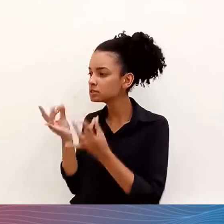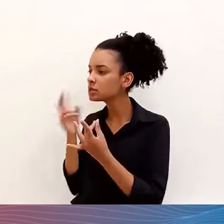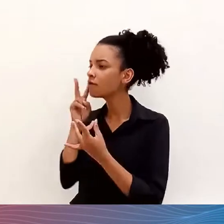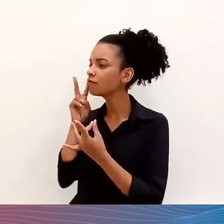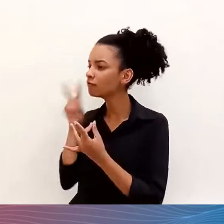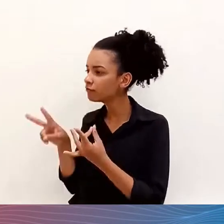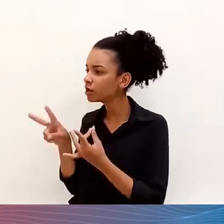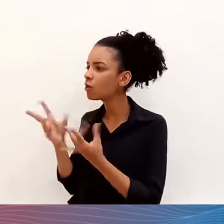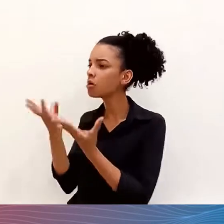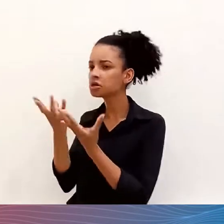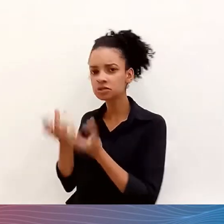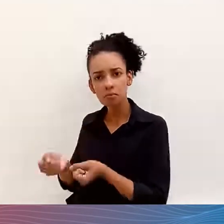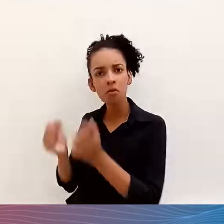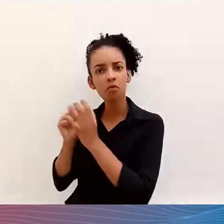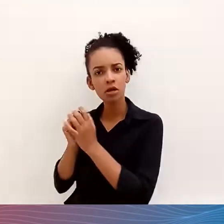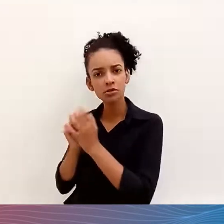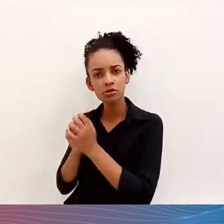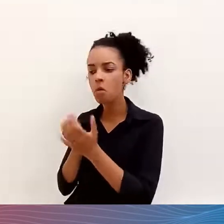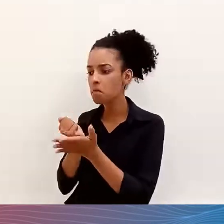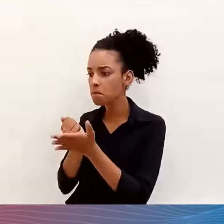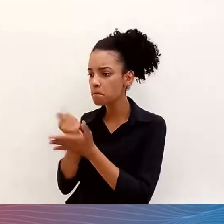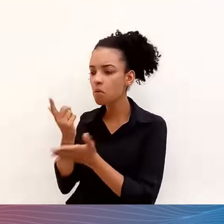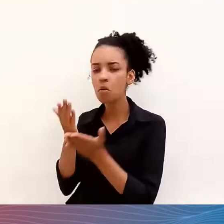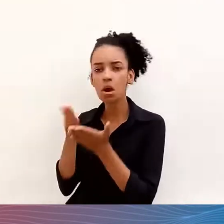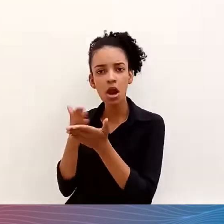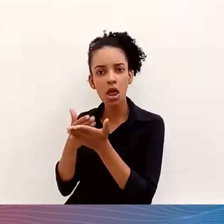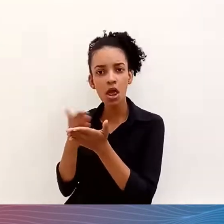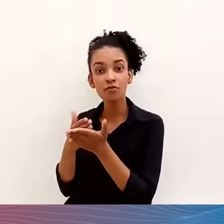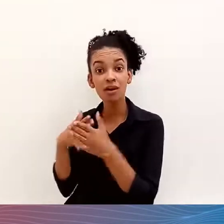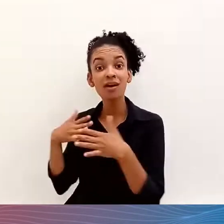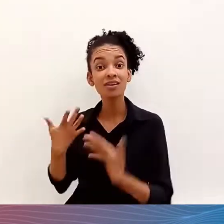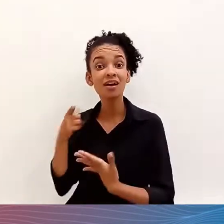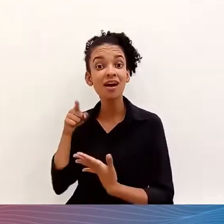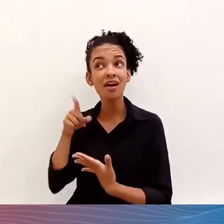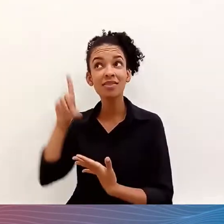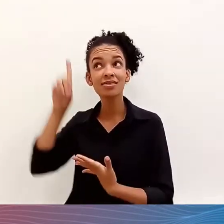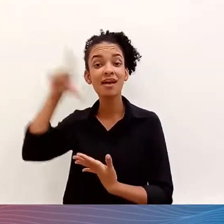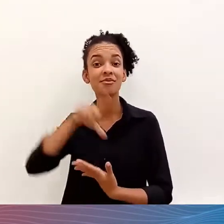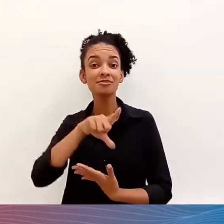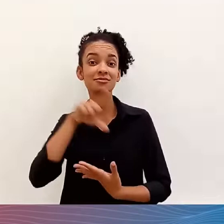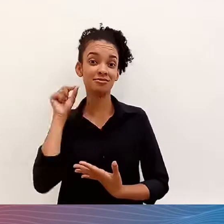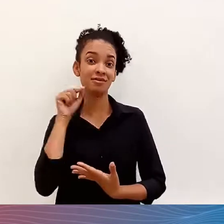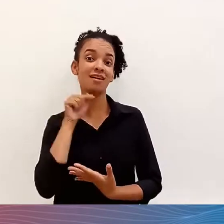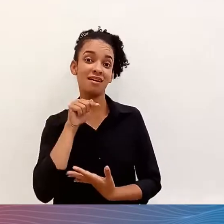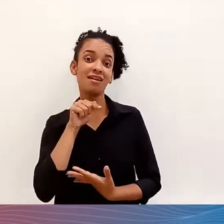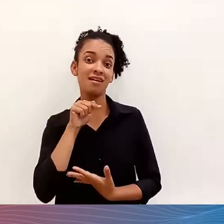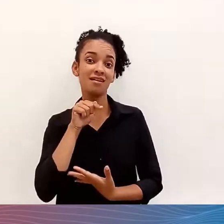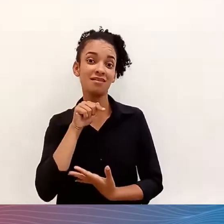Irmãos, ele se tornou um escolhido e um predestinado, porque usou a fé,